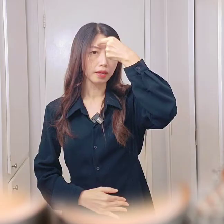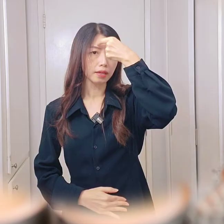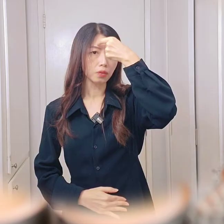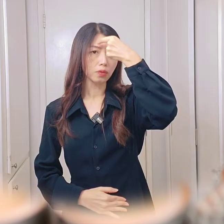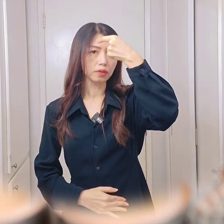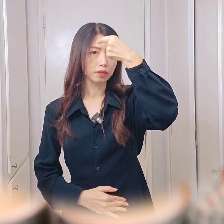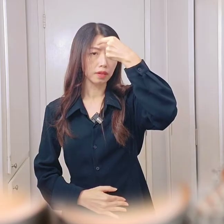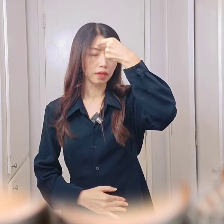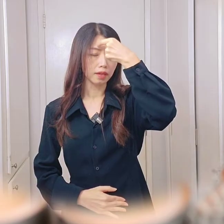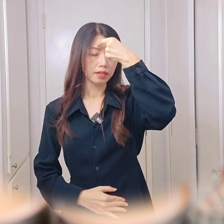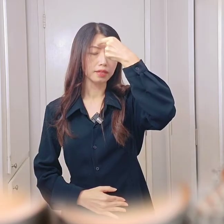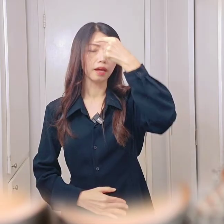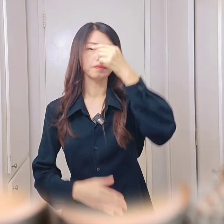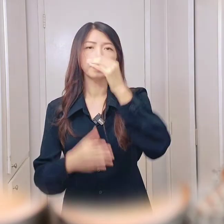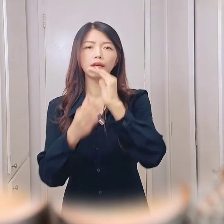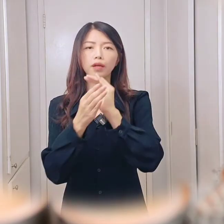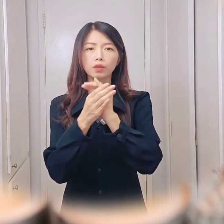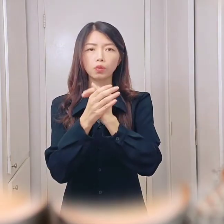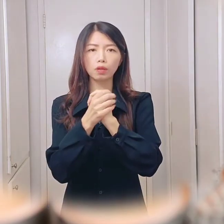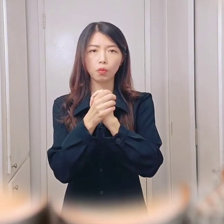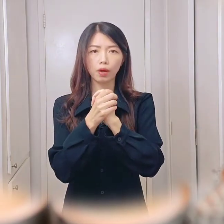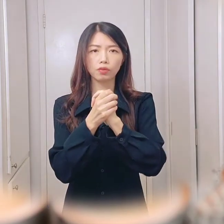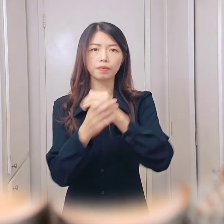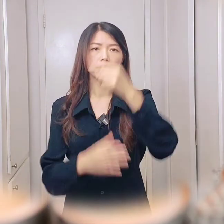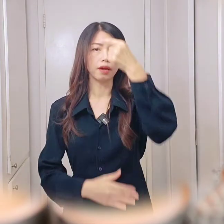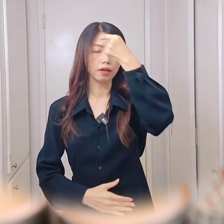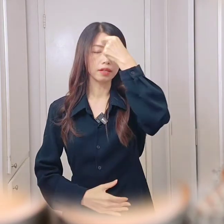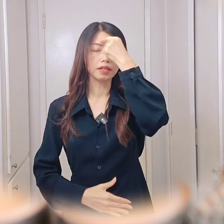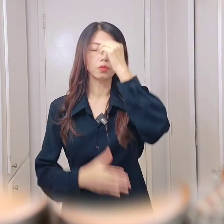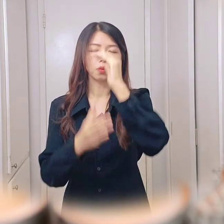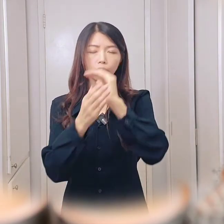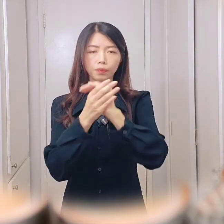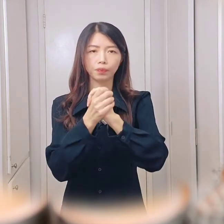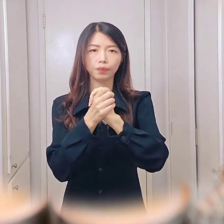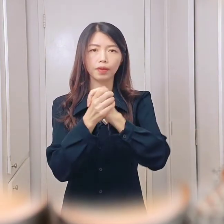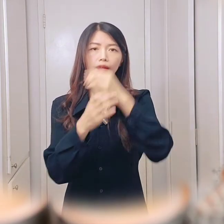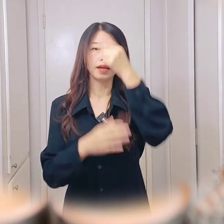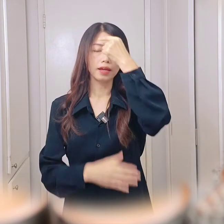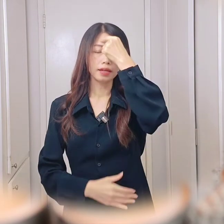이마에 손끝을 대신 다음에 손을 모아 주시면 돼요. 기도.